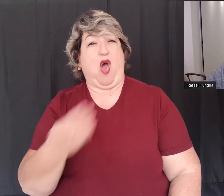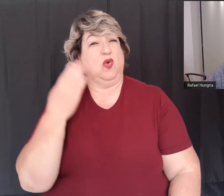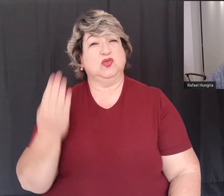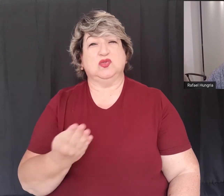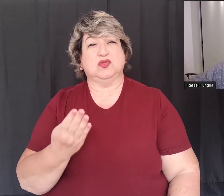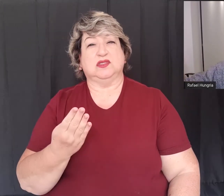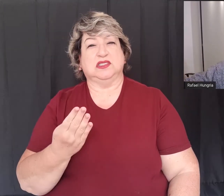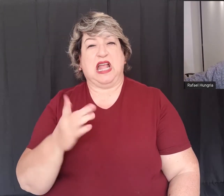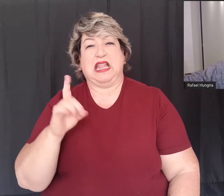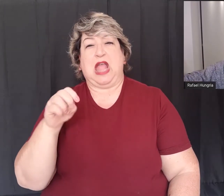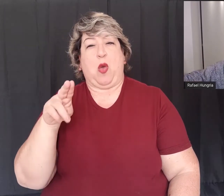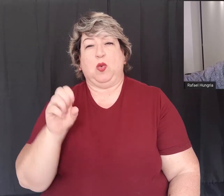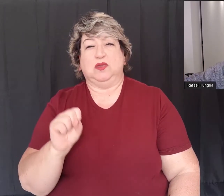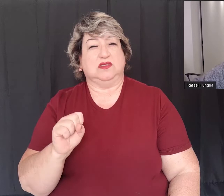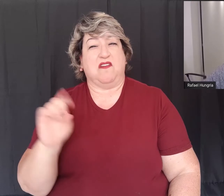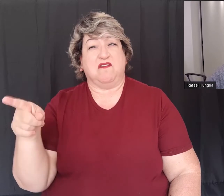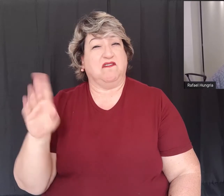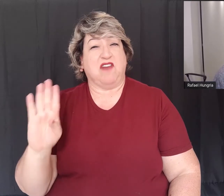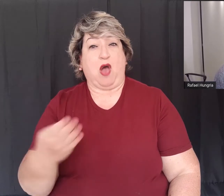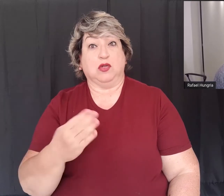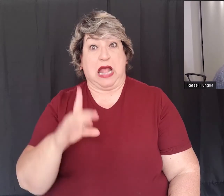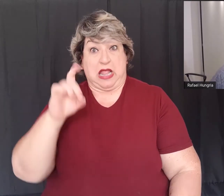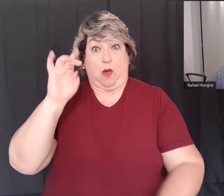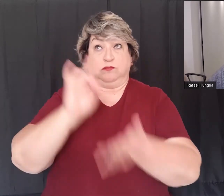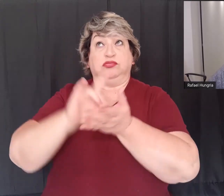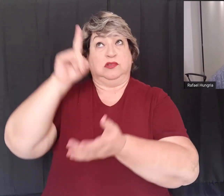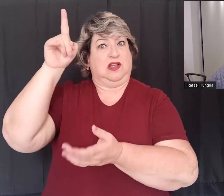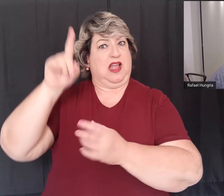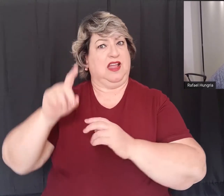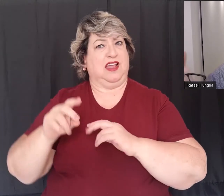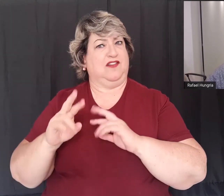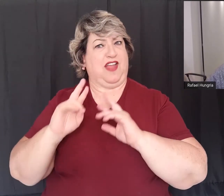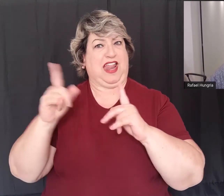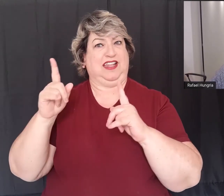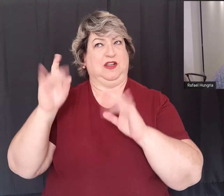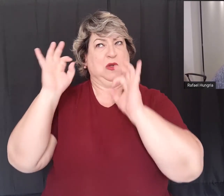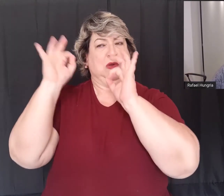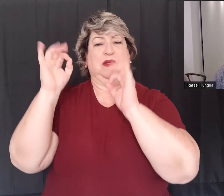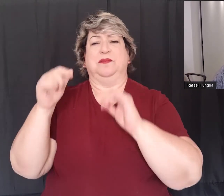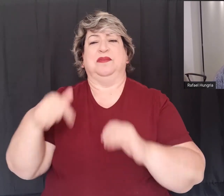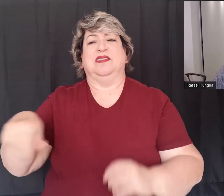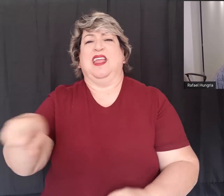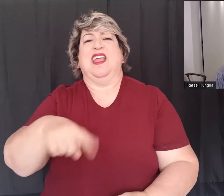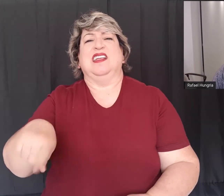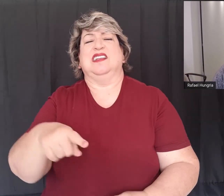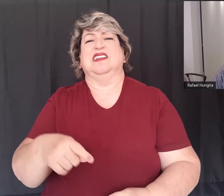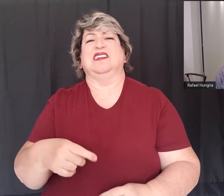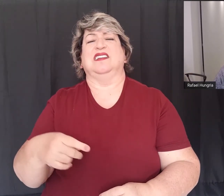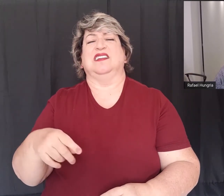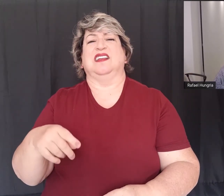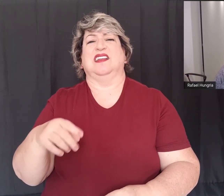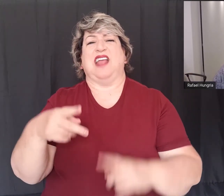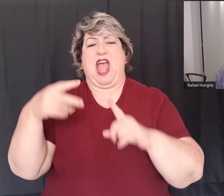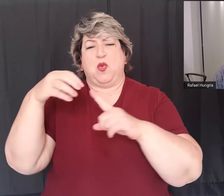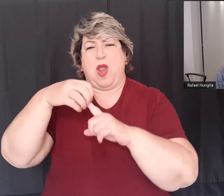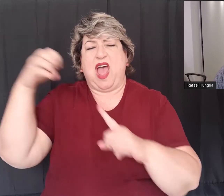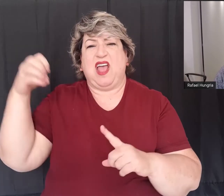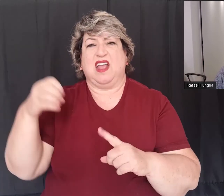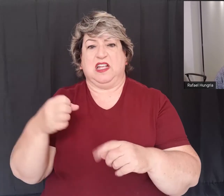São estes falsos deuses, né? Esse pessoal pedia adoração,